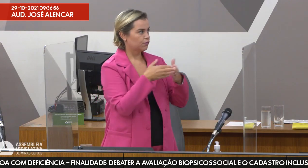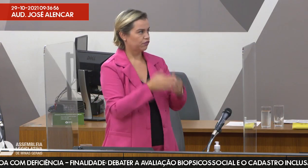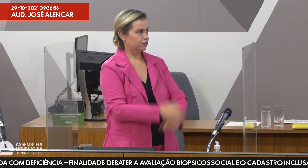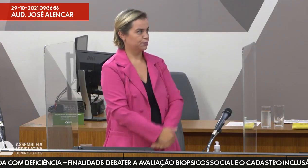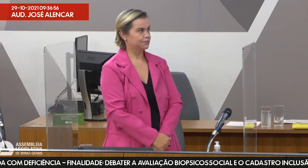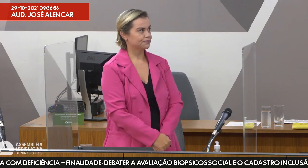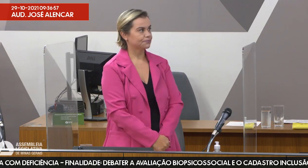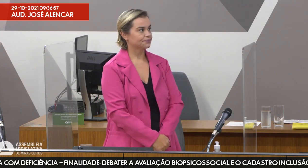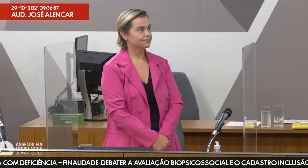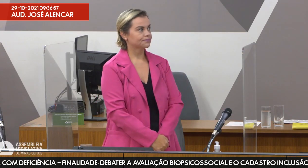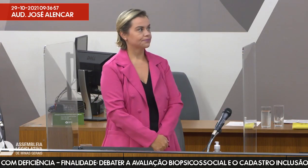Próximo slide.